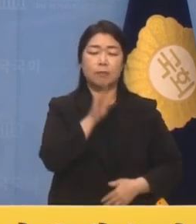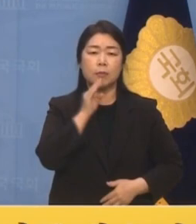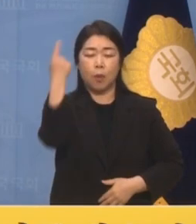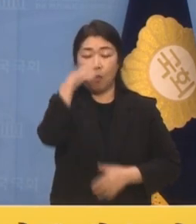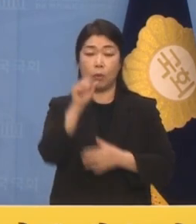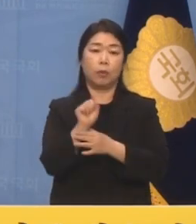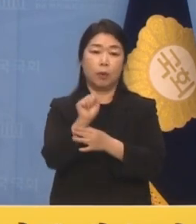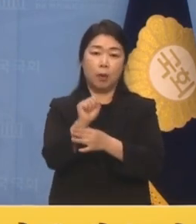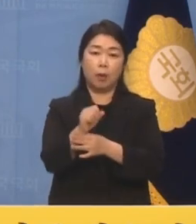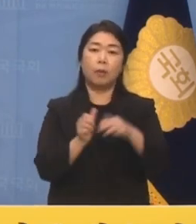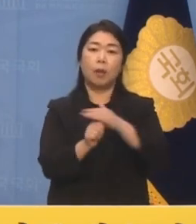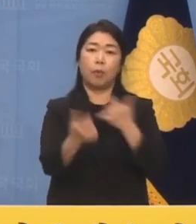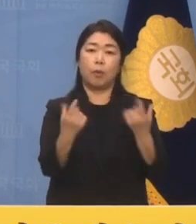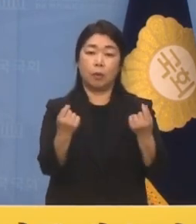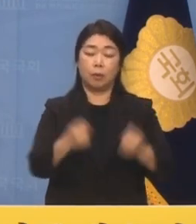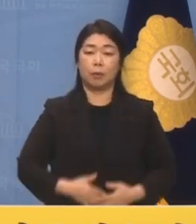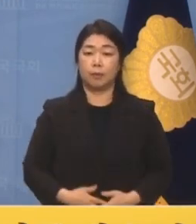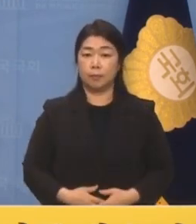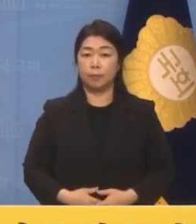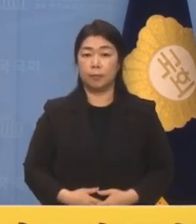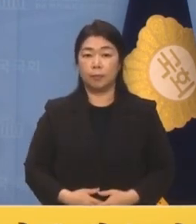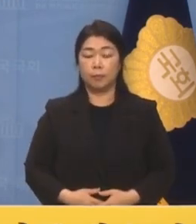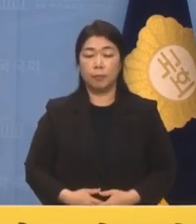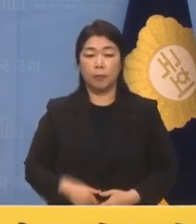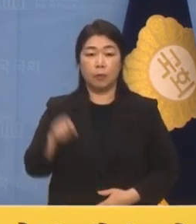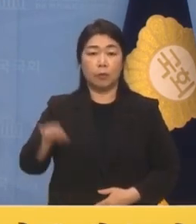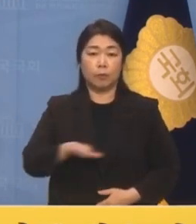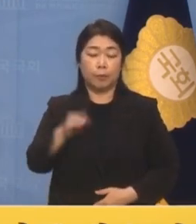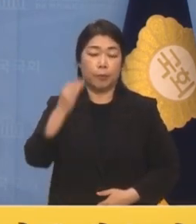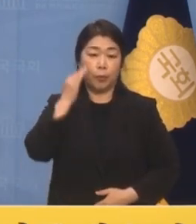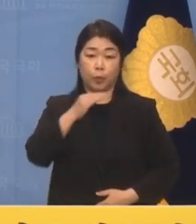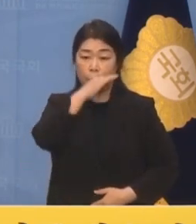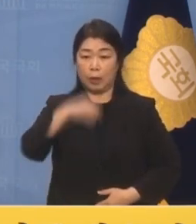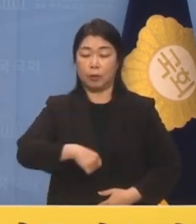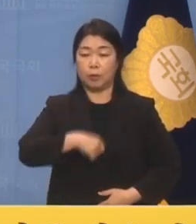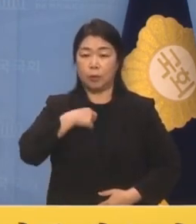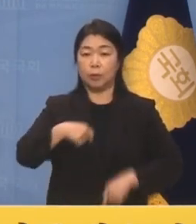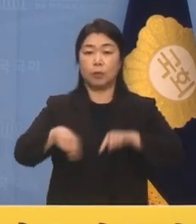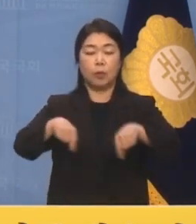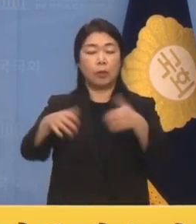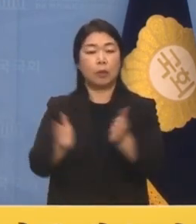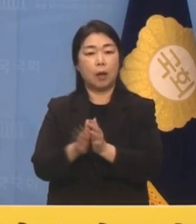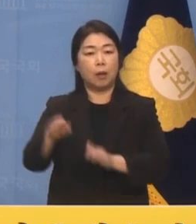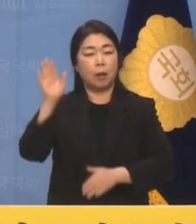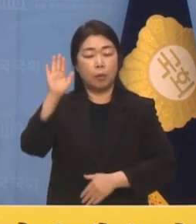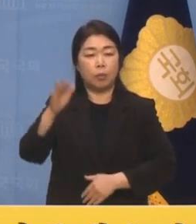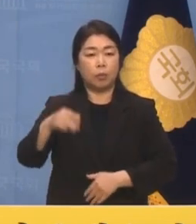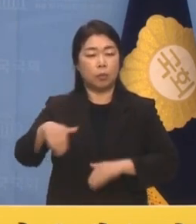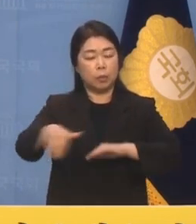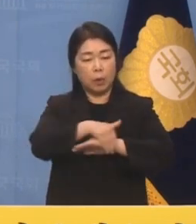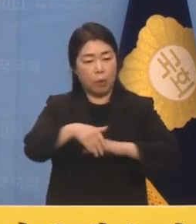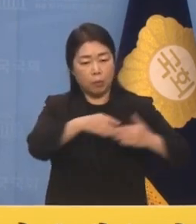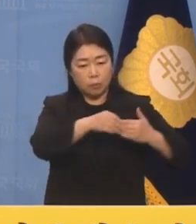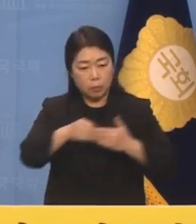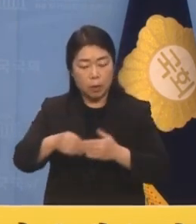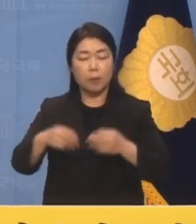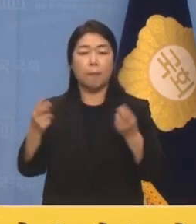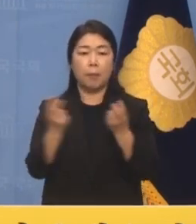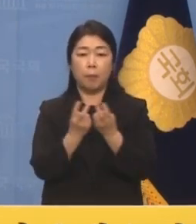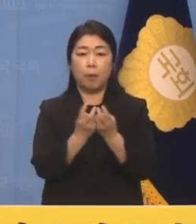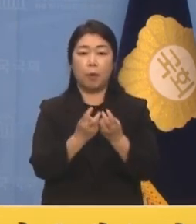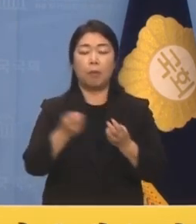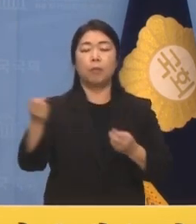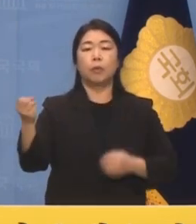있습니다. 저희 당이 어떠한 가치와 노선으로 앞으로의 대한민국을 꾸려나가고 싶은지